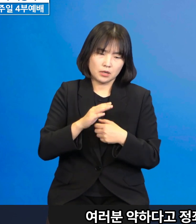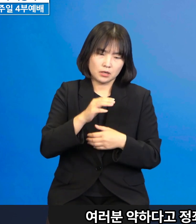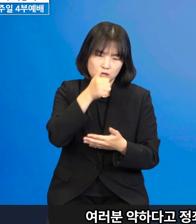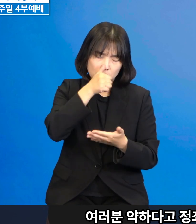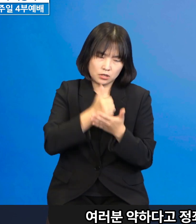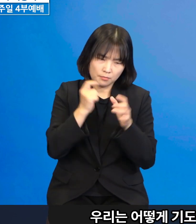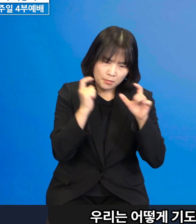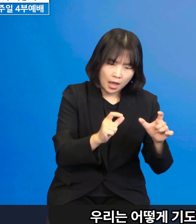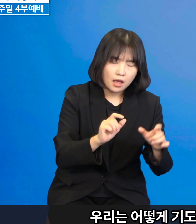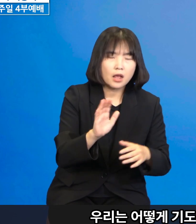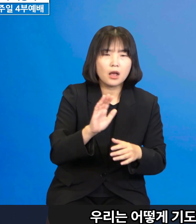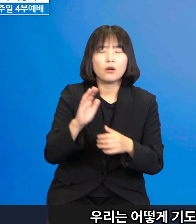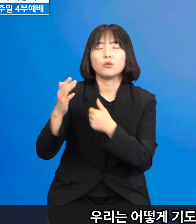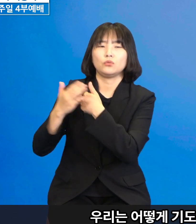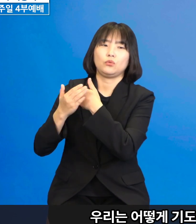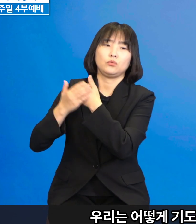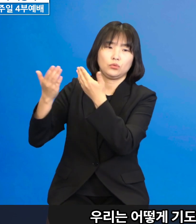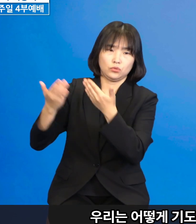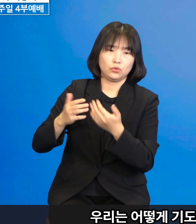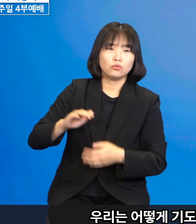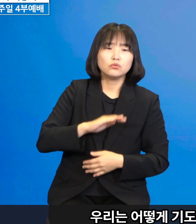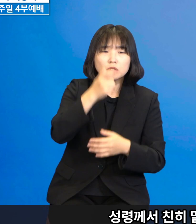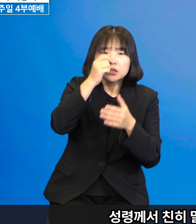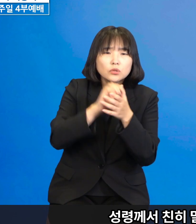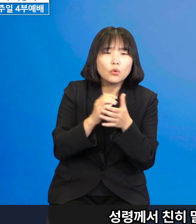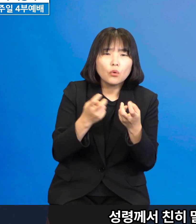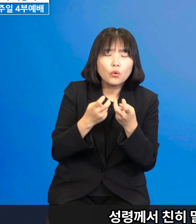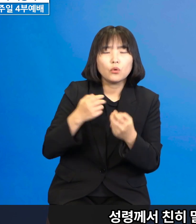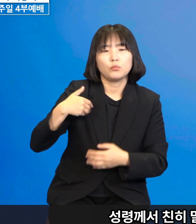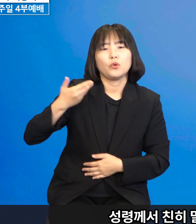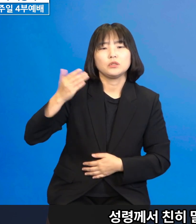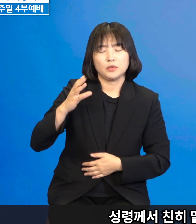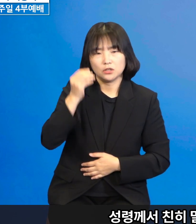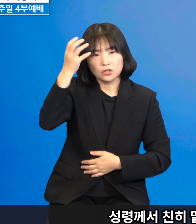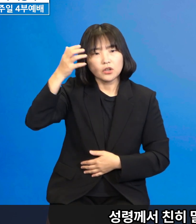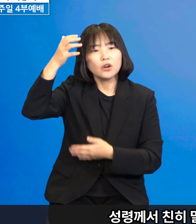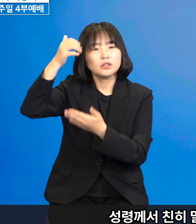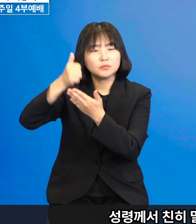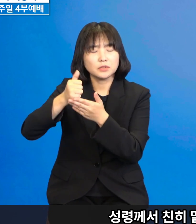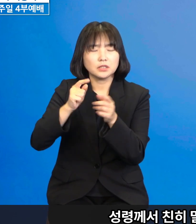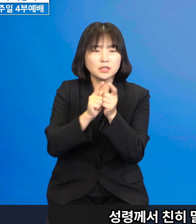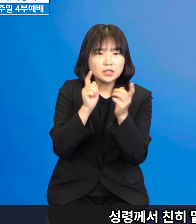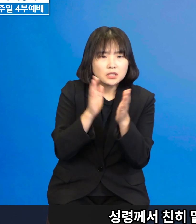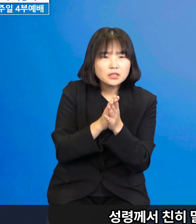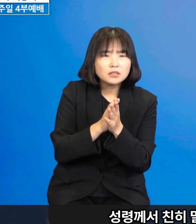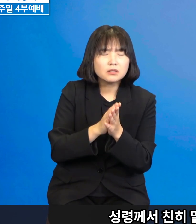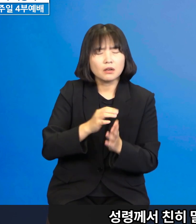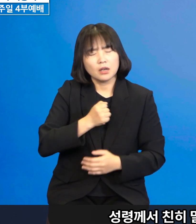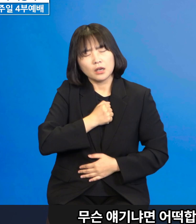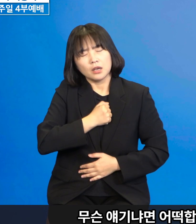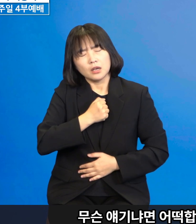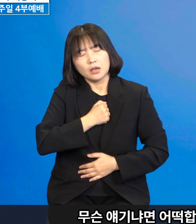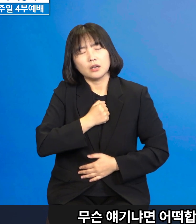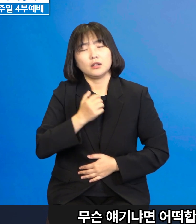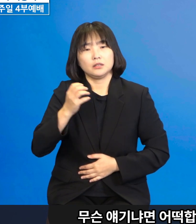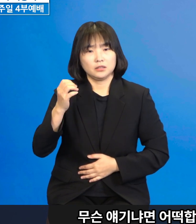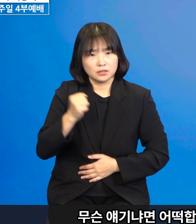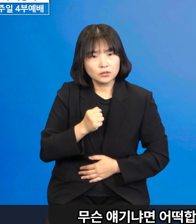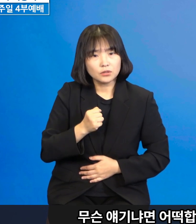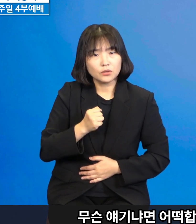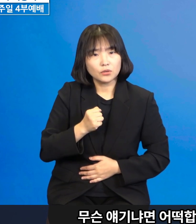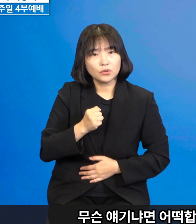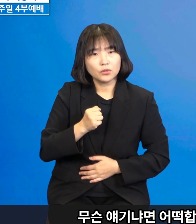도와주신대요. 우리는 어떻게 기도해야 할지 알지 못하는데 성령께서 친히 말할 수 없는 탄식으로, 무슨